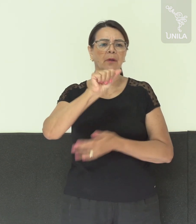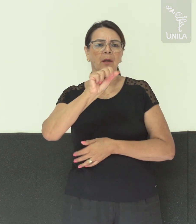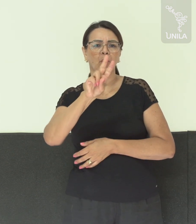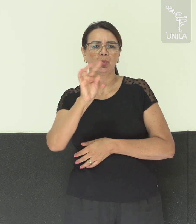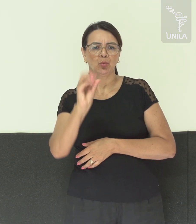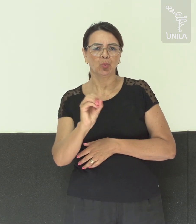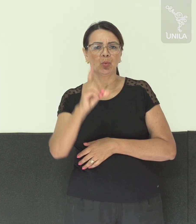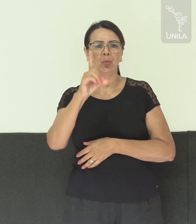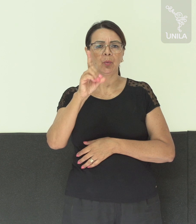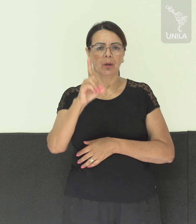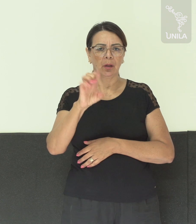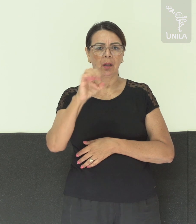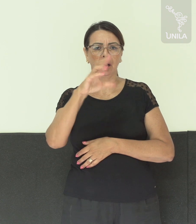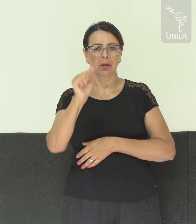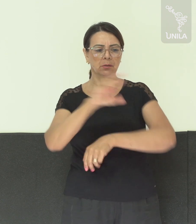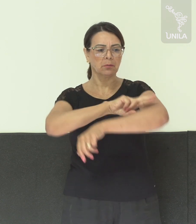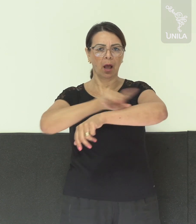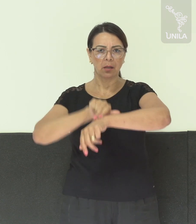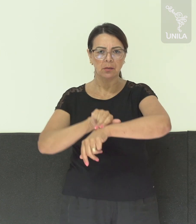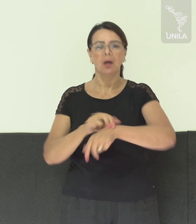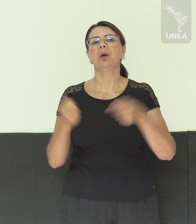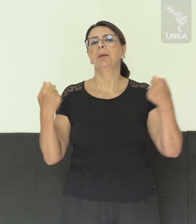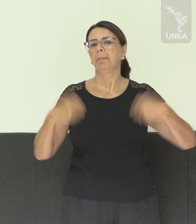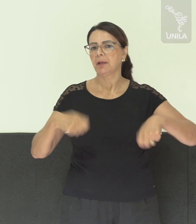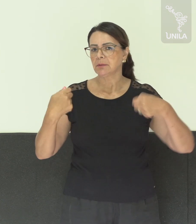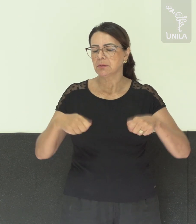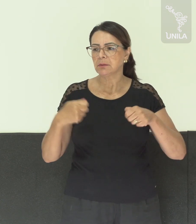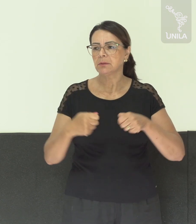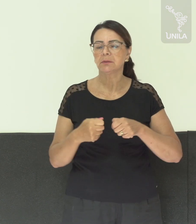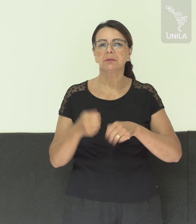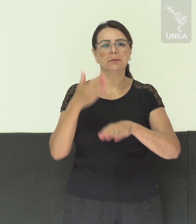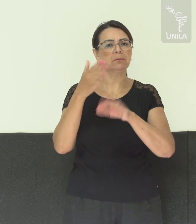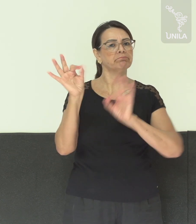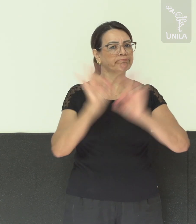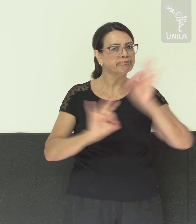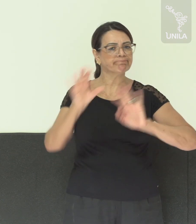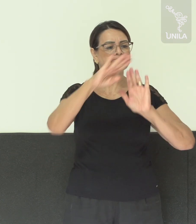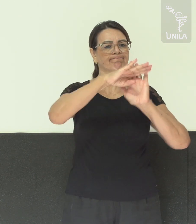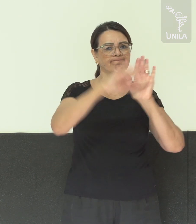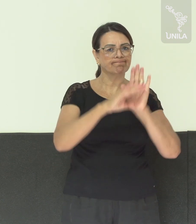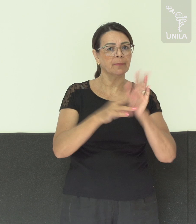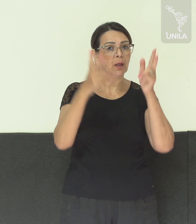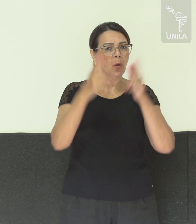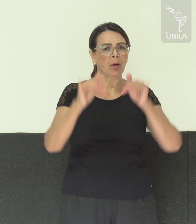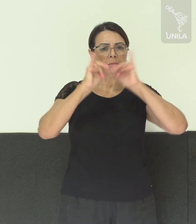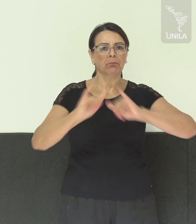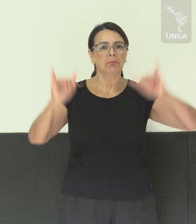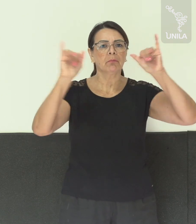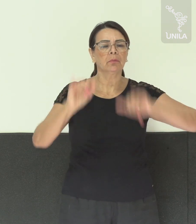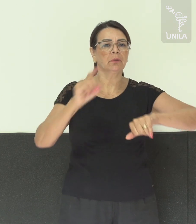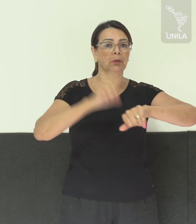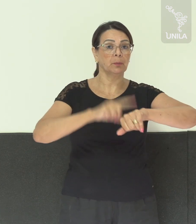autodeclaração étnico-racial deverá realizar os procedimentos a serem divulgados por ocasião